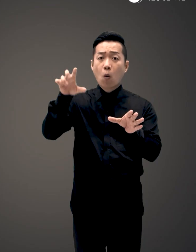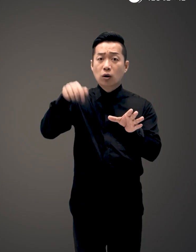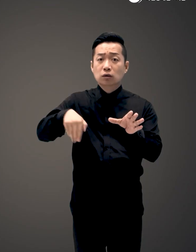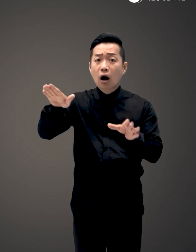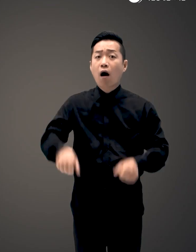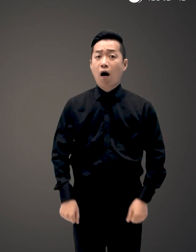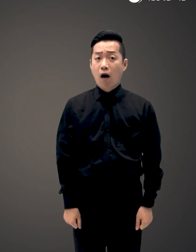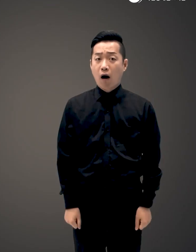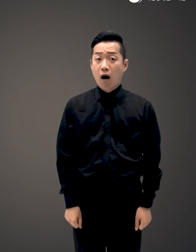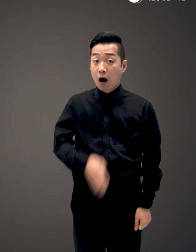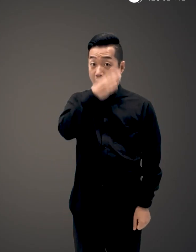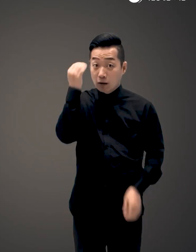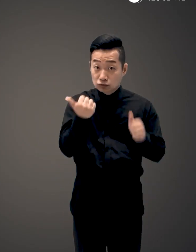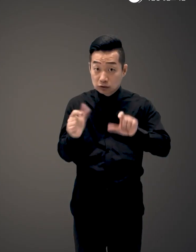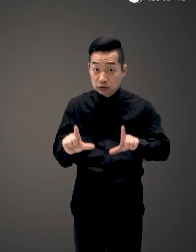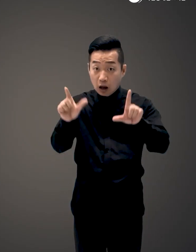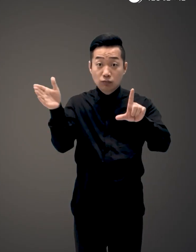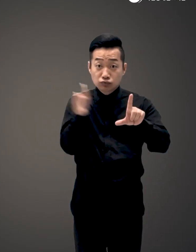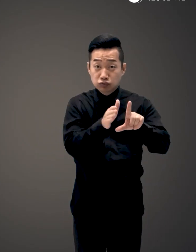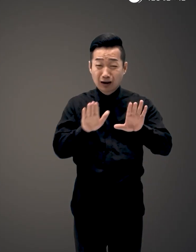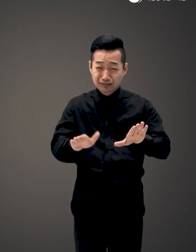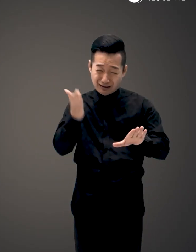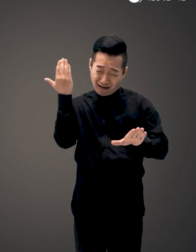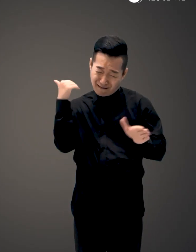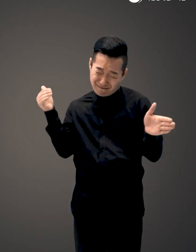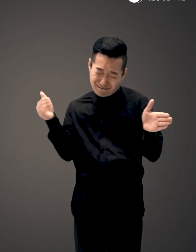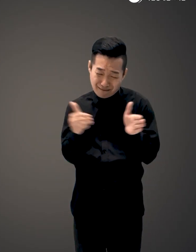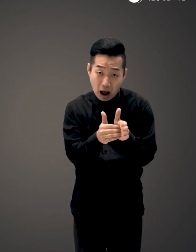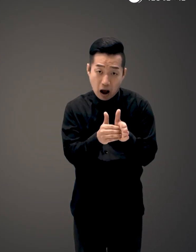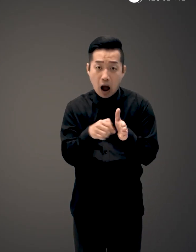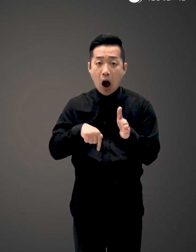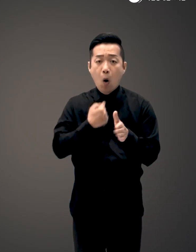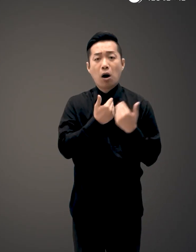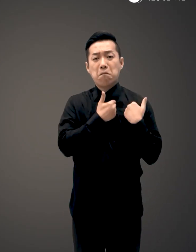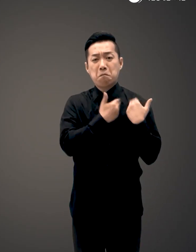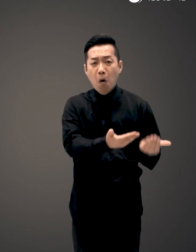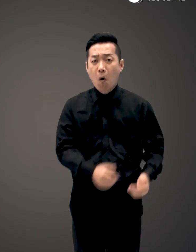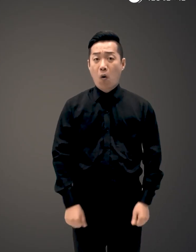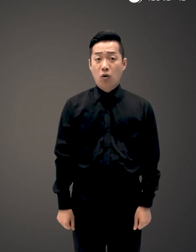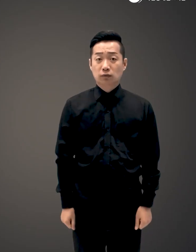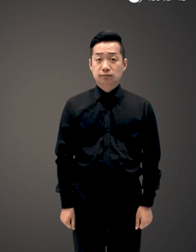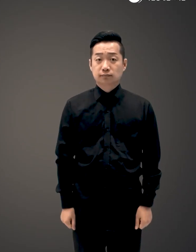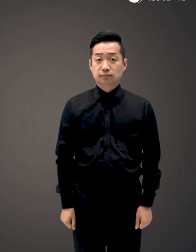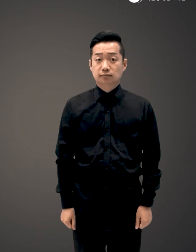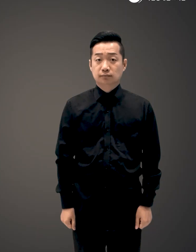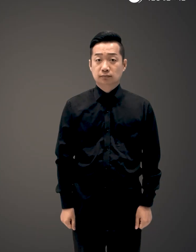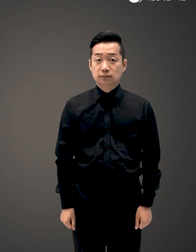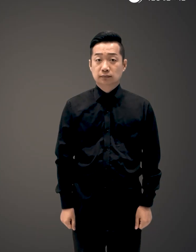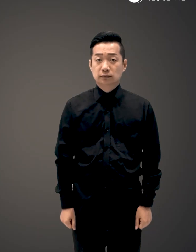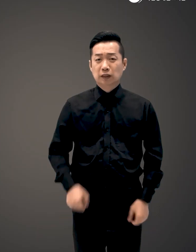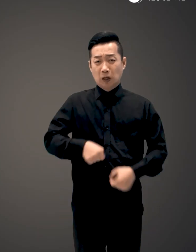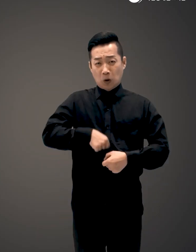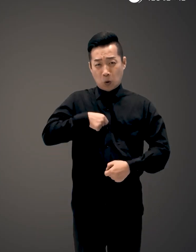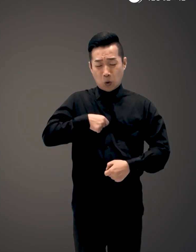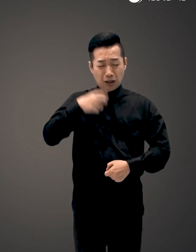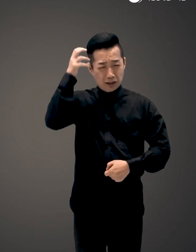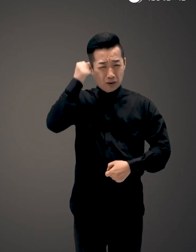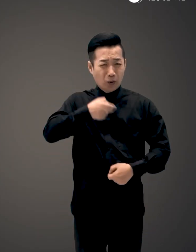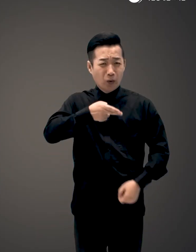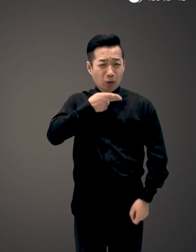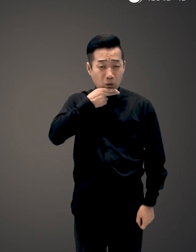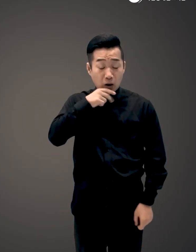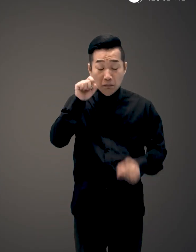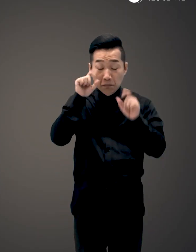거야? 할머니가 죽은 그날부터 이제까지 나만 혼자 버려두고. 사실 아무 기억이